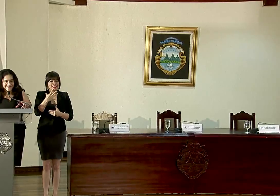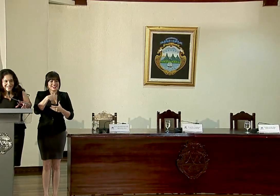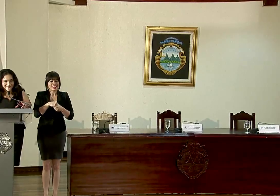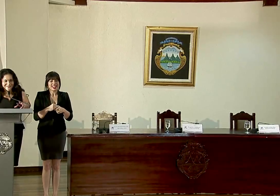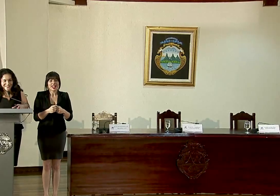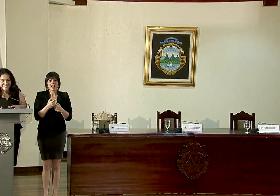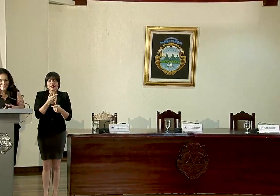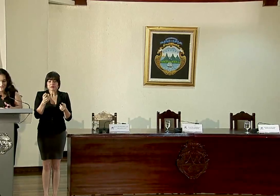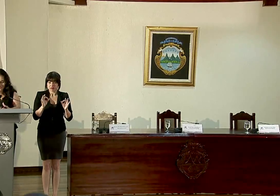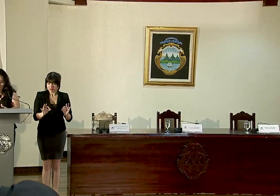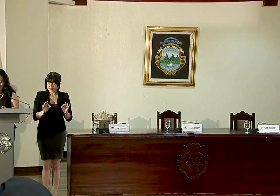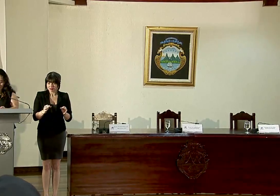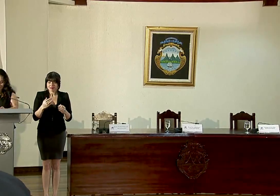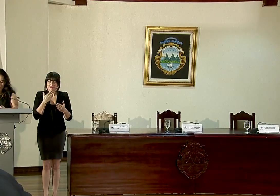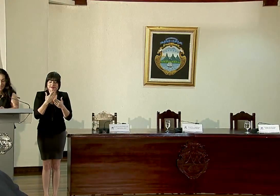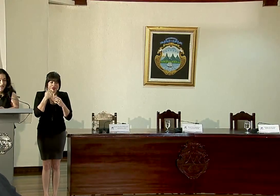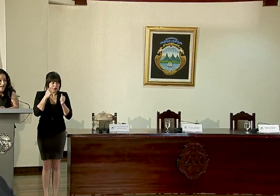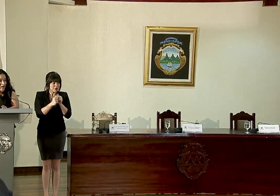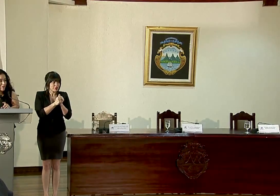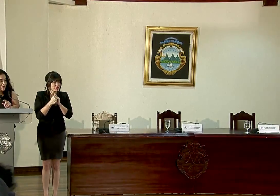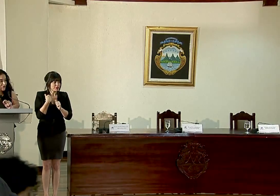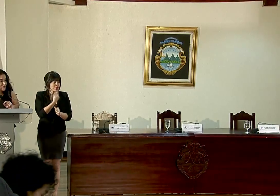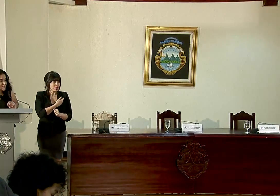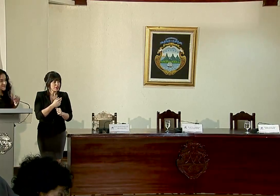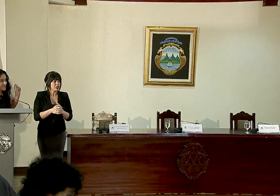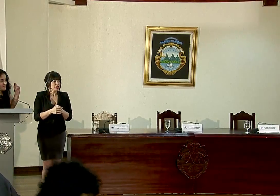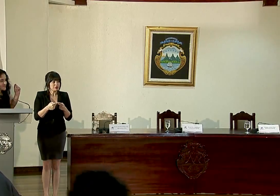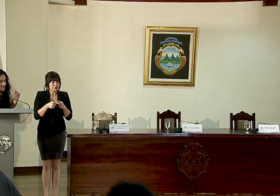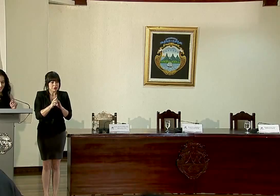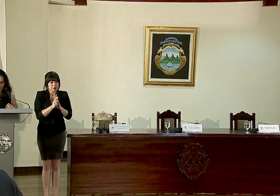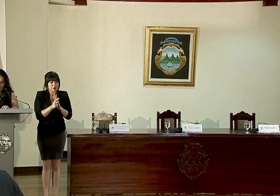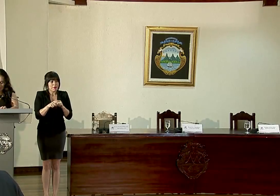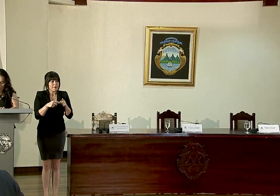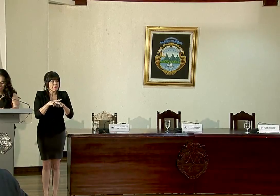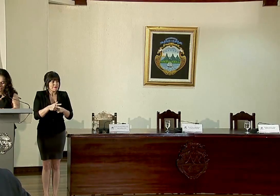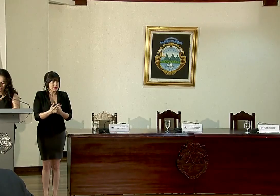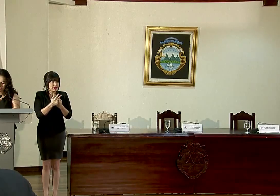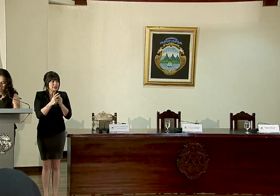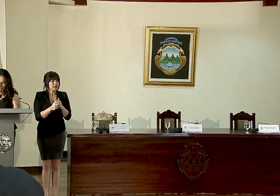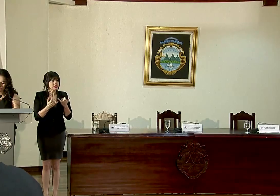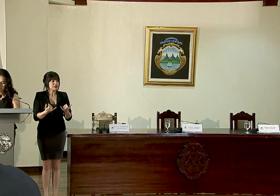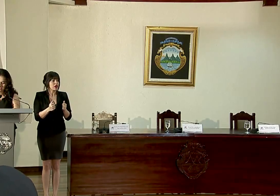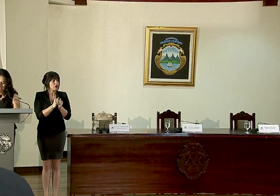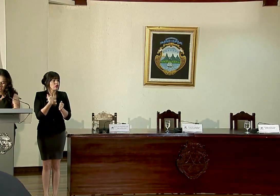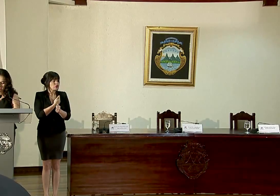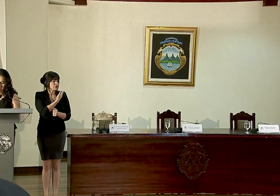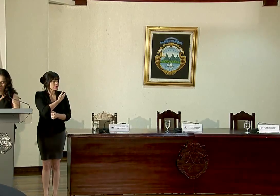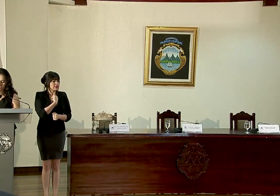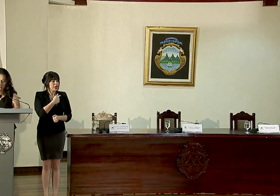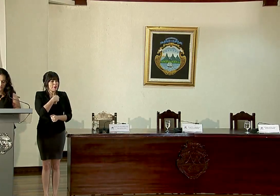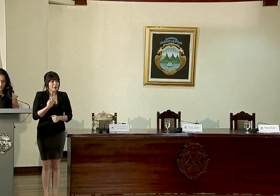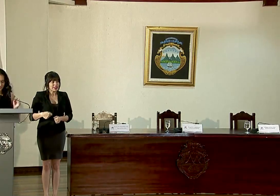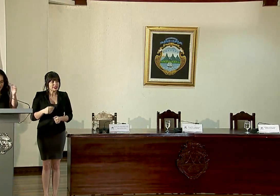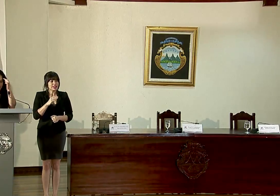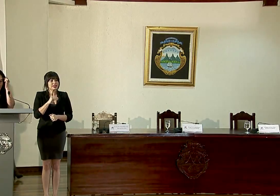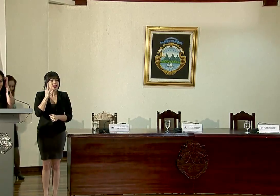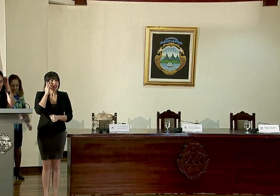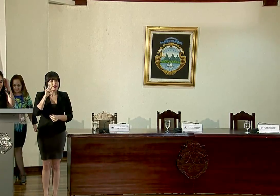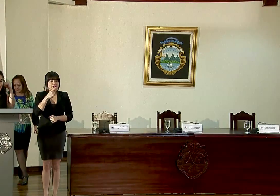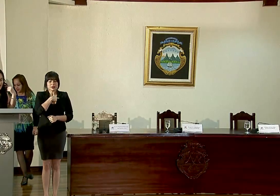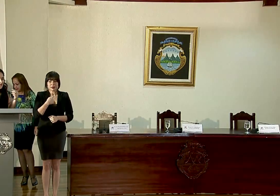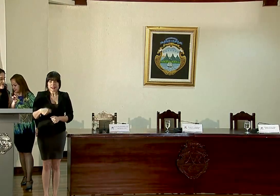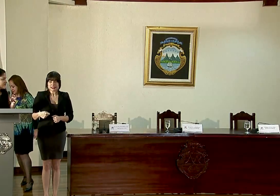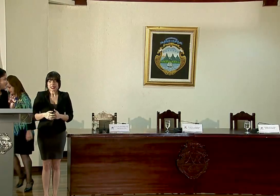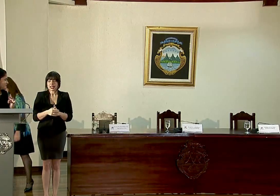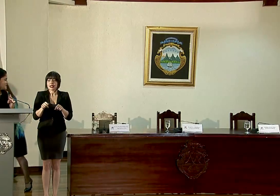¿Cómo están? Muchas gracias por acompañarnos. En minutos vamos a iniciar, ya está con nosotros el señor Presidente, la señora Vicepresidenta